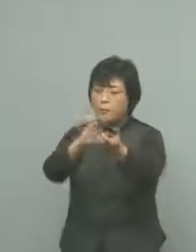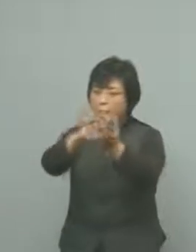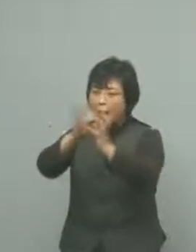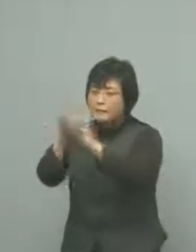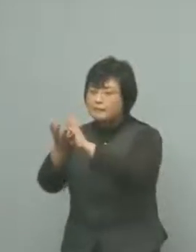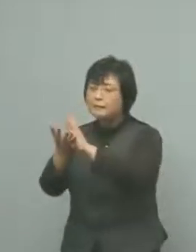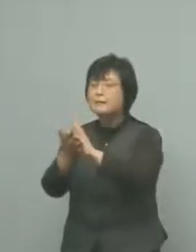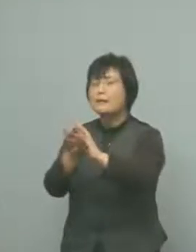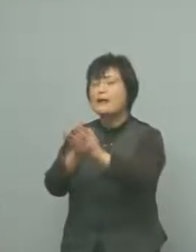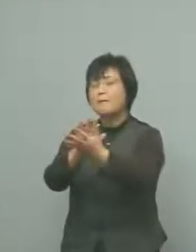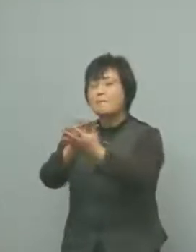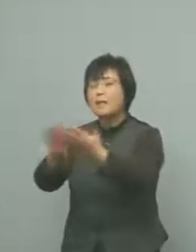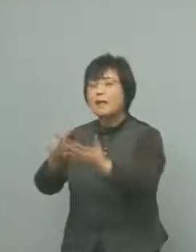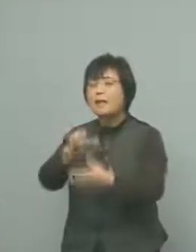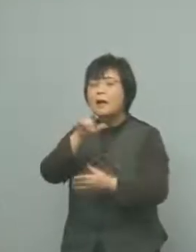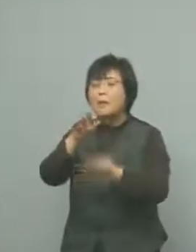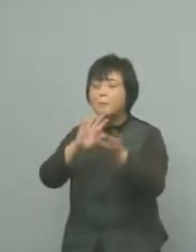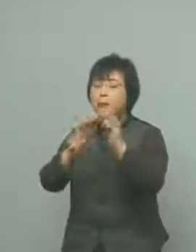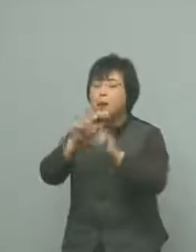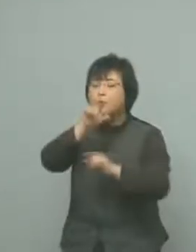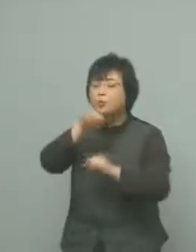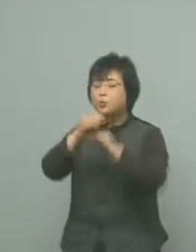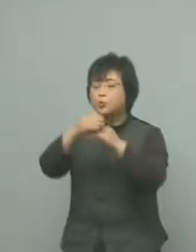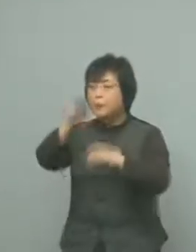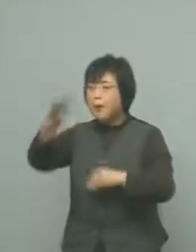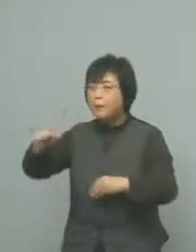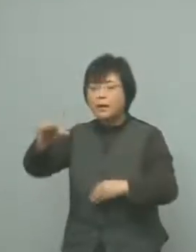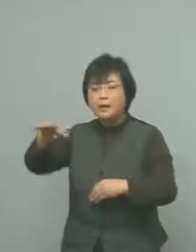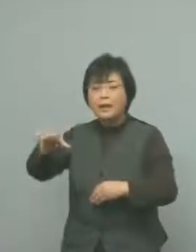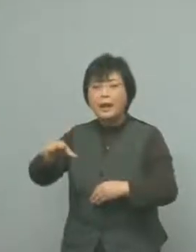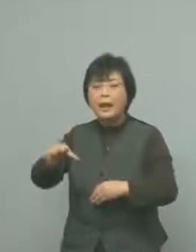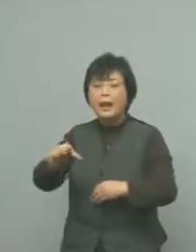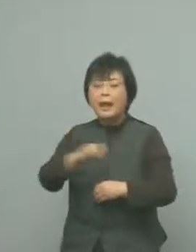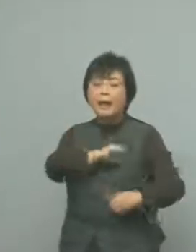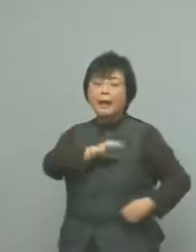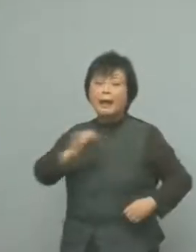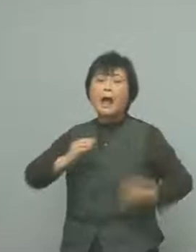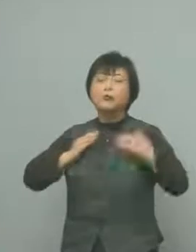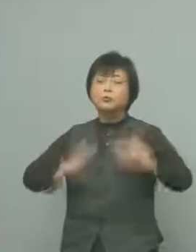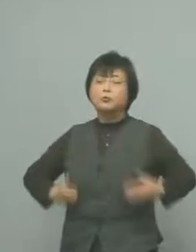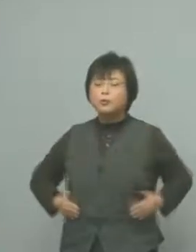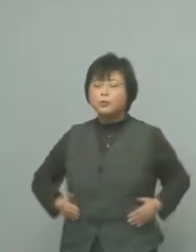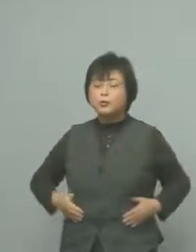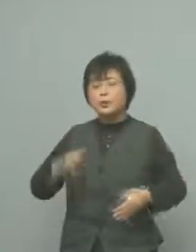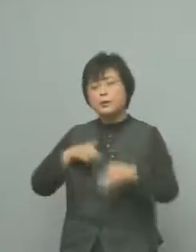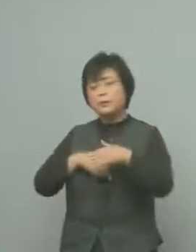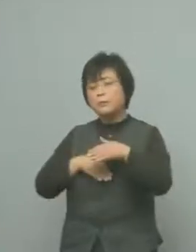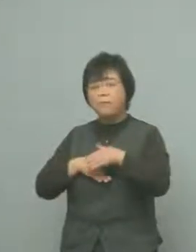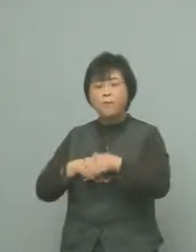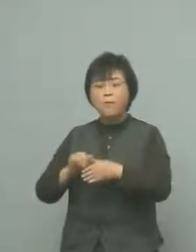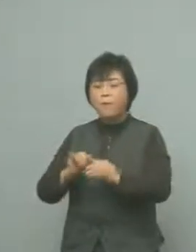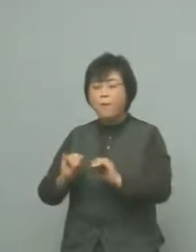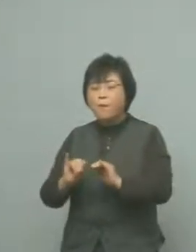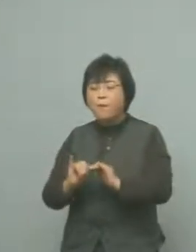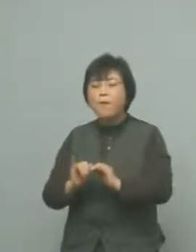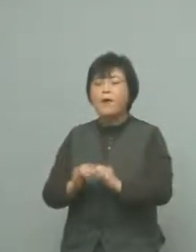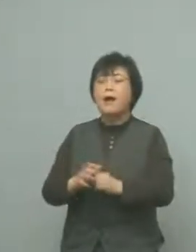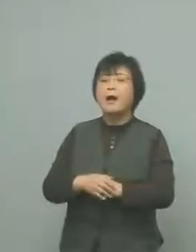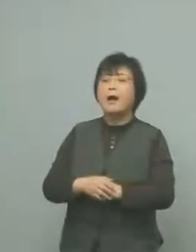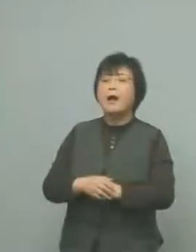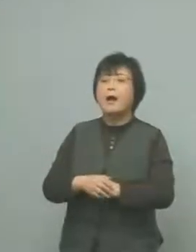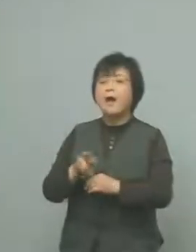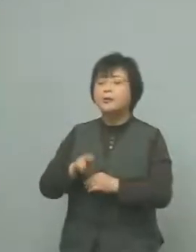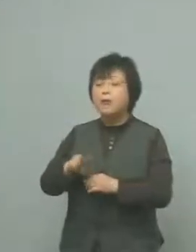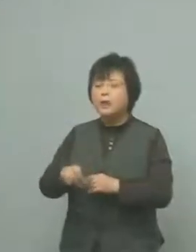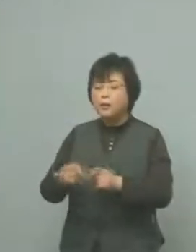る舞鶴山を舞台に、甲冑や着物姿に身を包んだ武者や腰元たちが